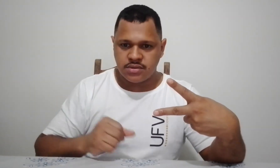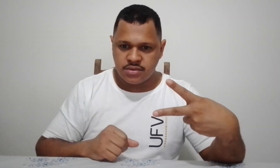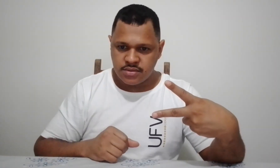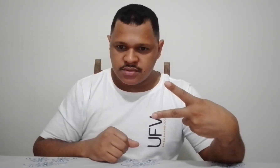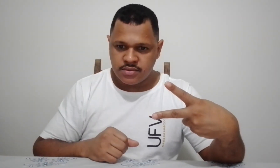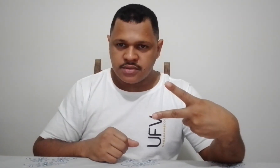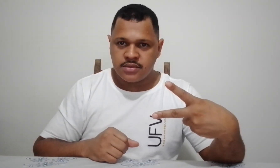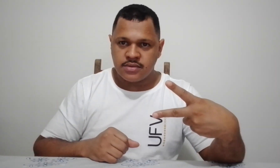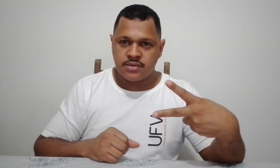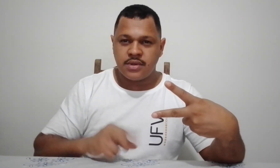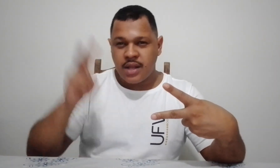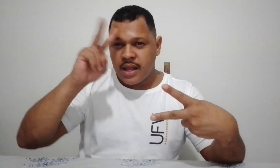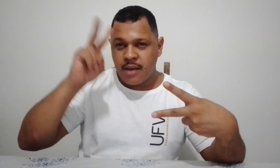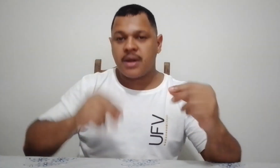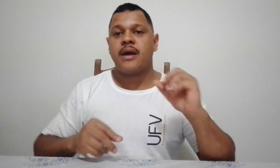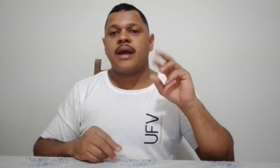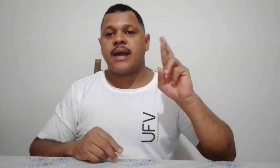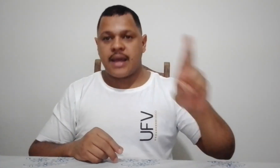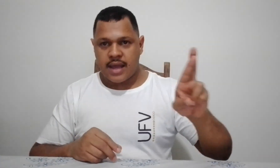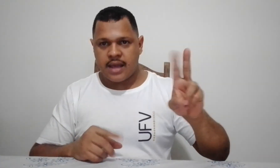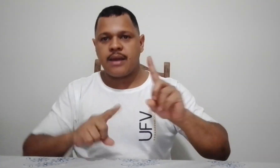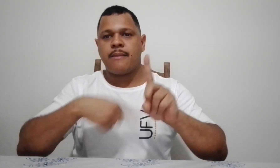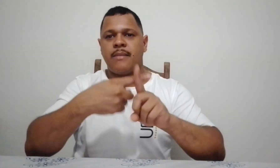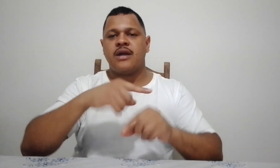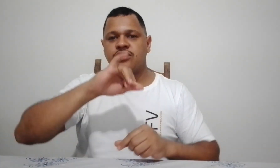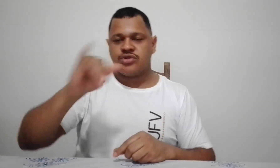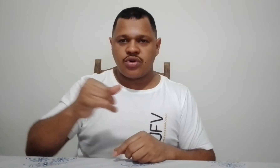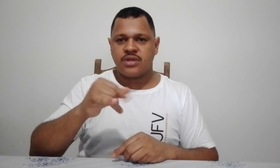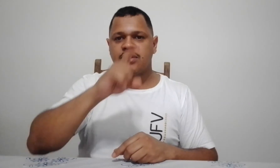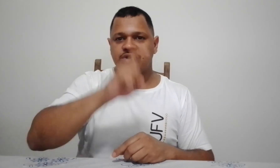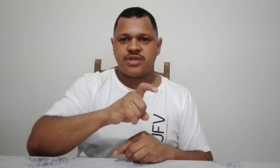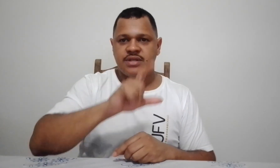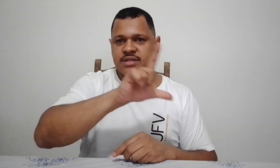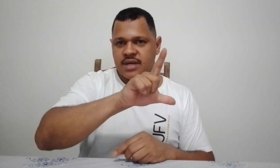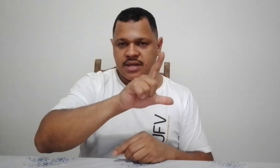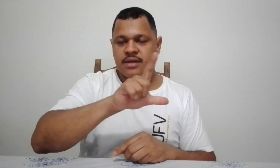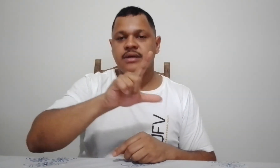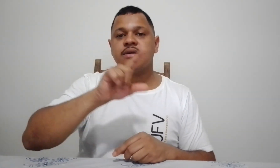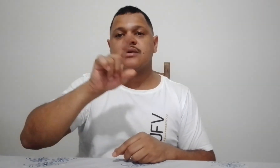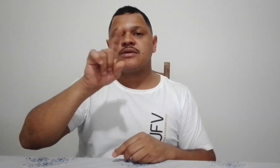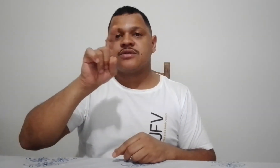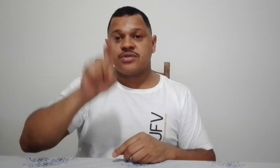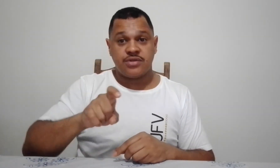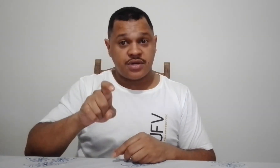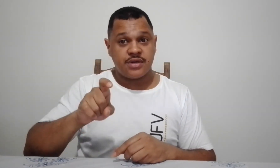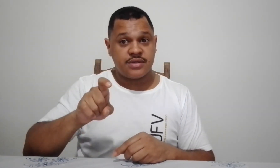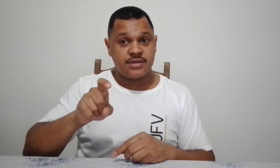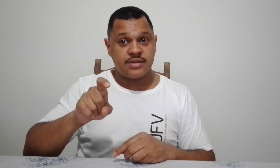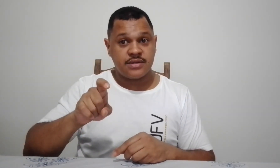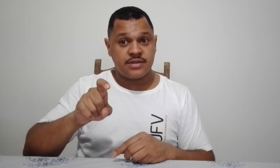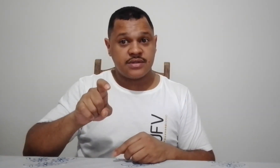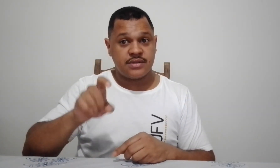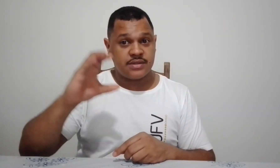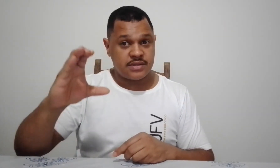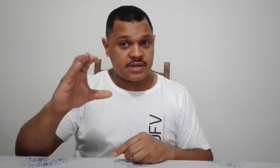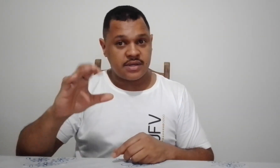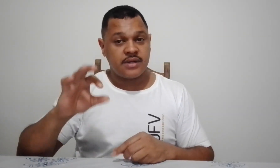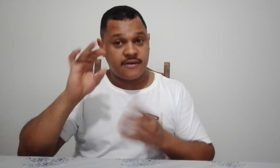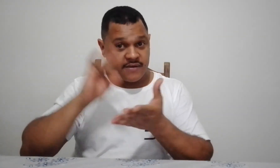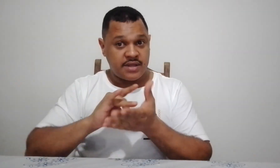por R mais J, XL menos XC. Na verdade, é XL mais XC.